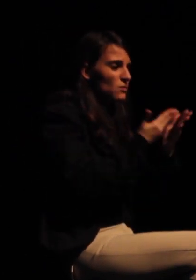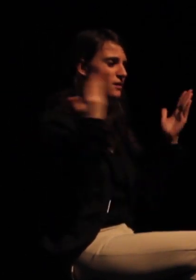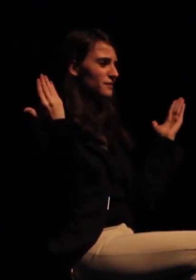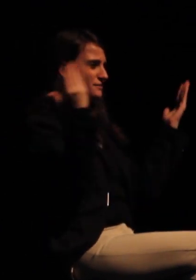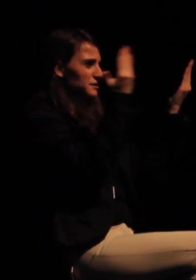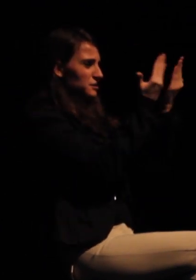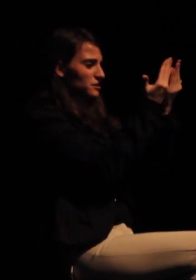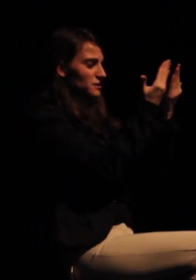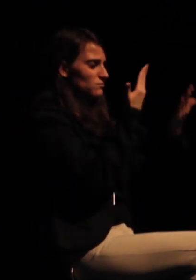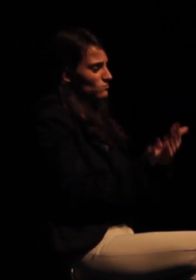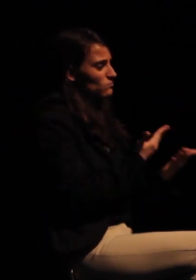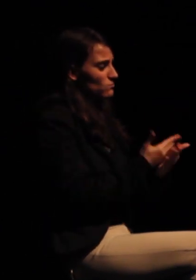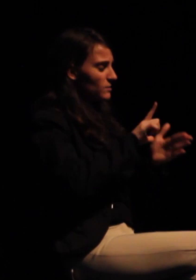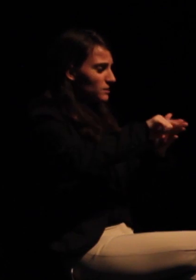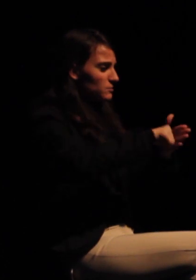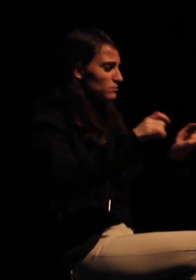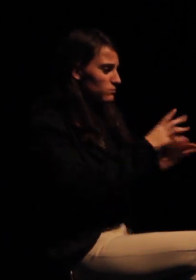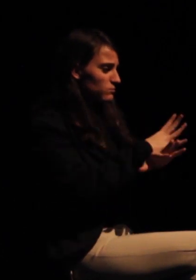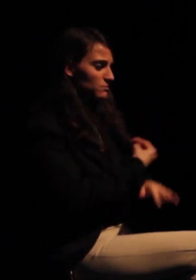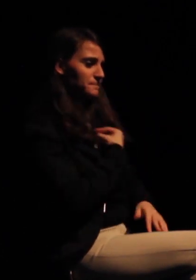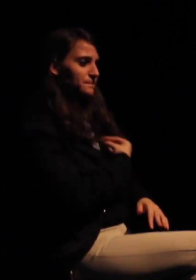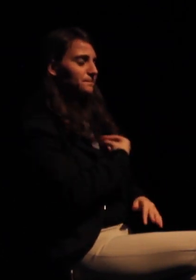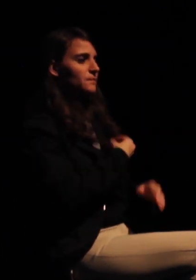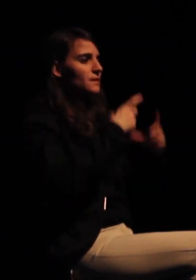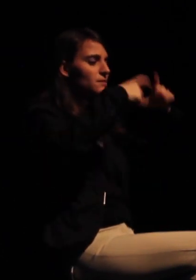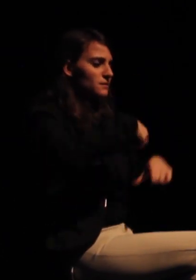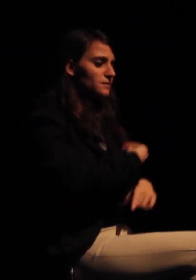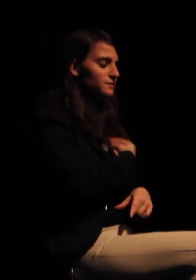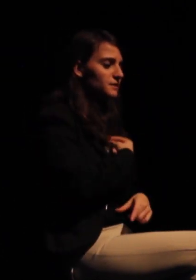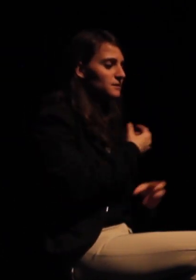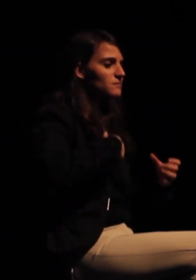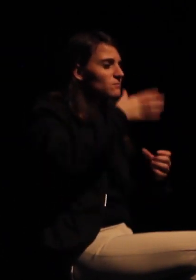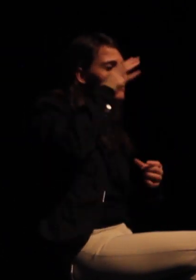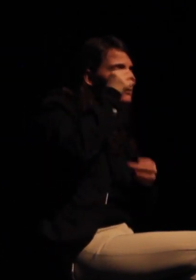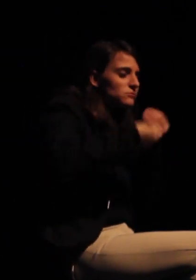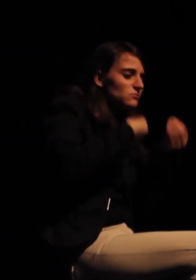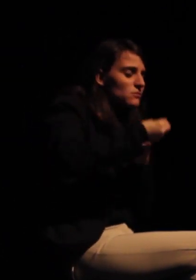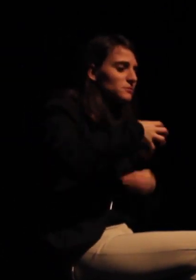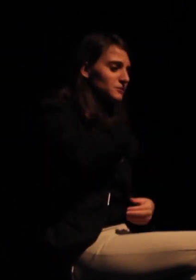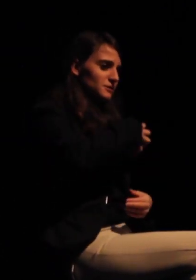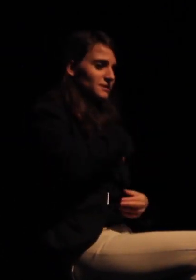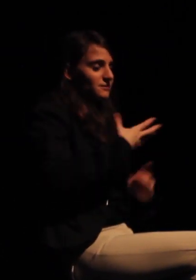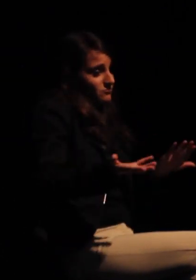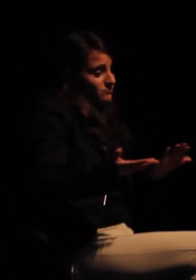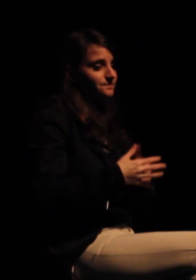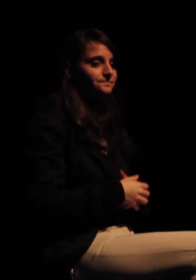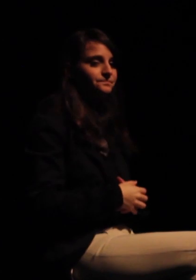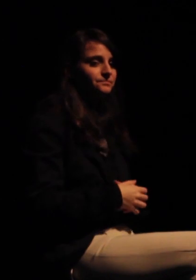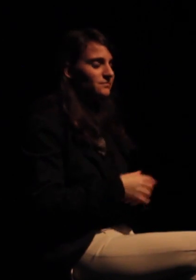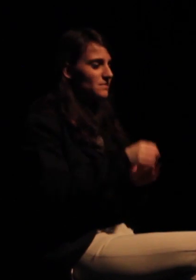estudam depois de viver. E o lugar onde vocês vivem, eu quero ver como é que vocês vejam. E as primeiras foram